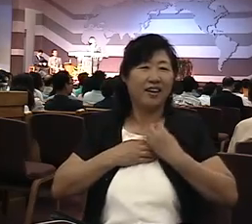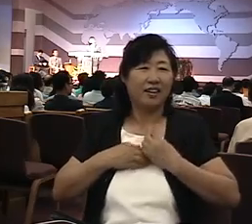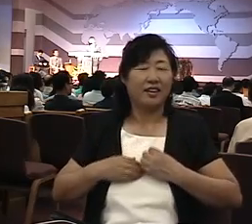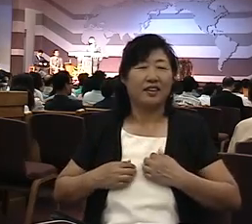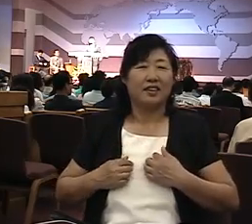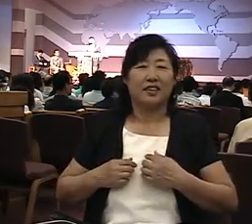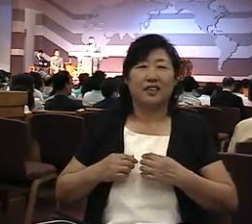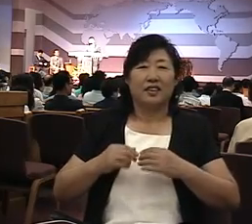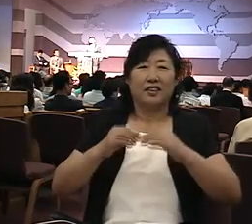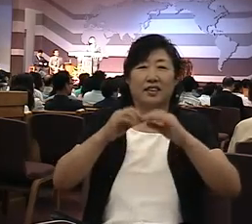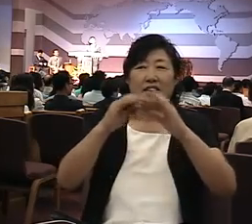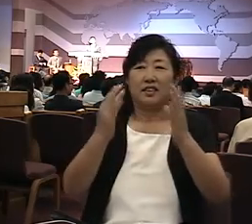찬양 올려드리겠습니다.